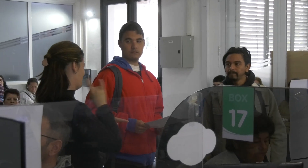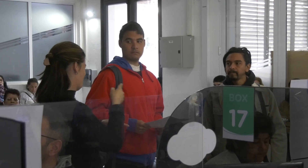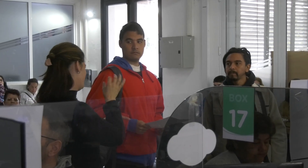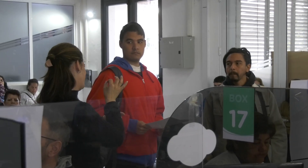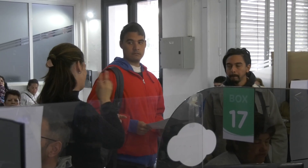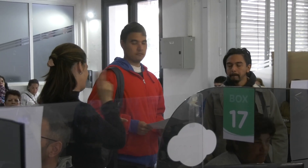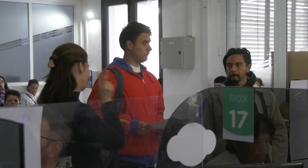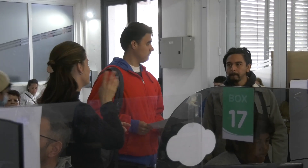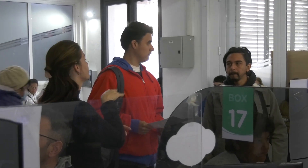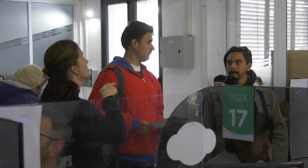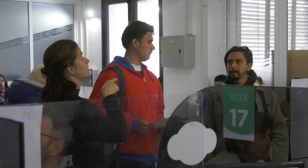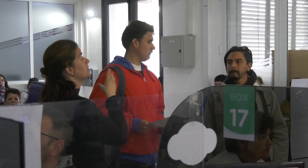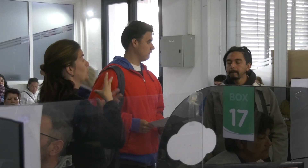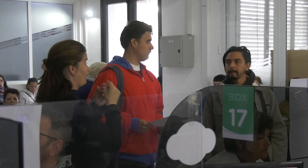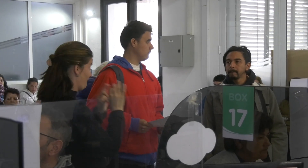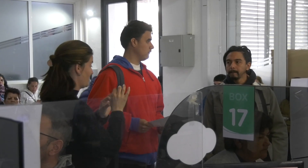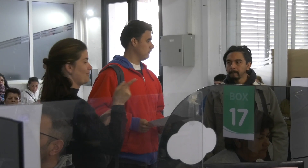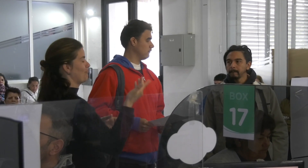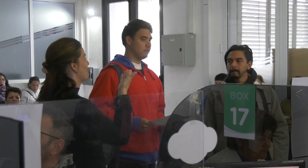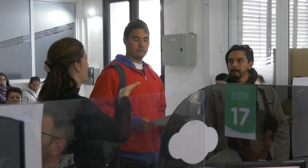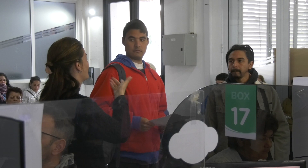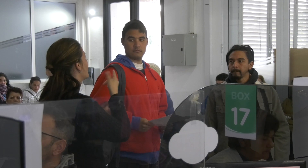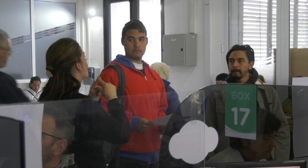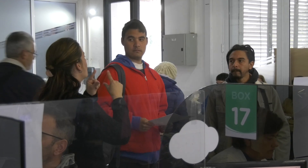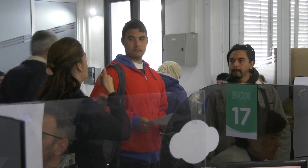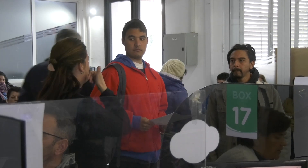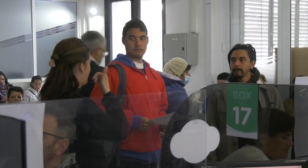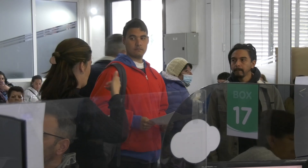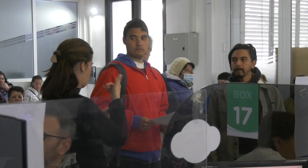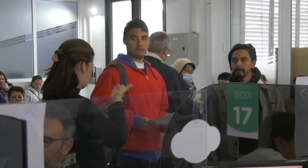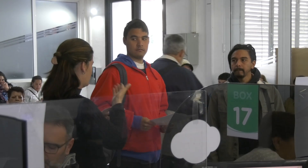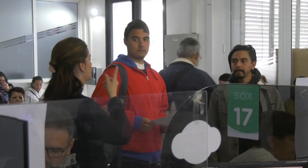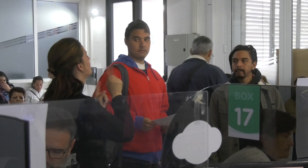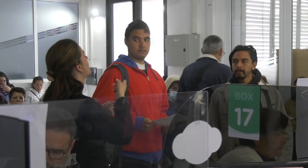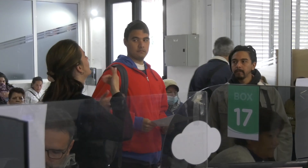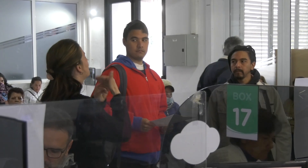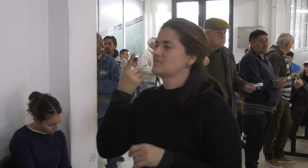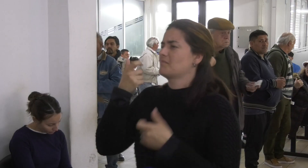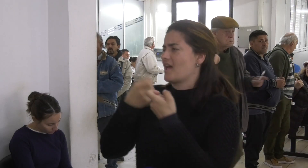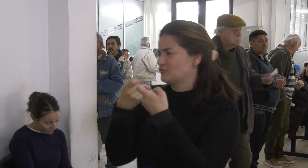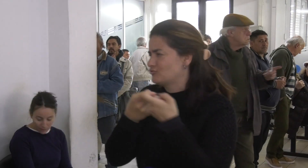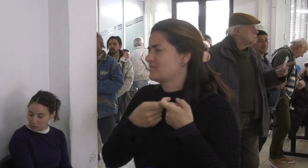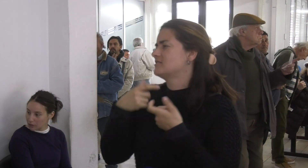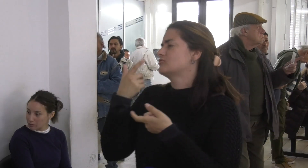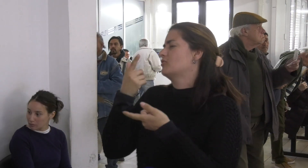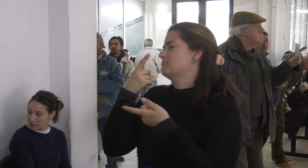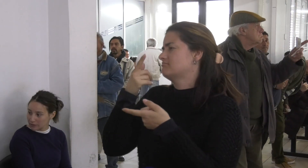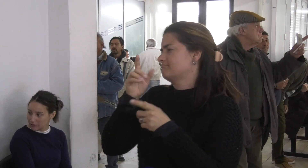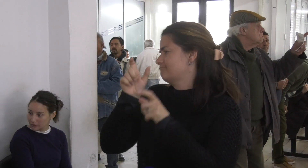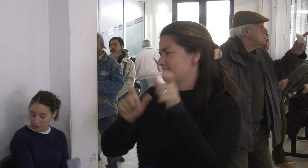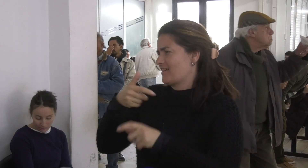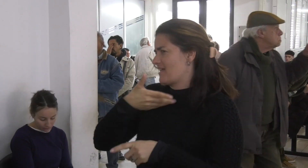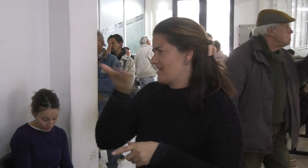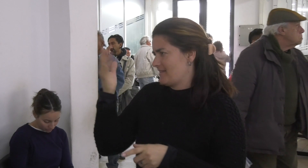es que la idea es que se utilice de la misma manera que cualquier otro ciudadano. Sabemos que somos muchas personas sordas, sabemos que estamos